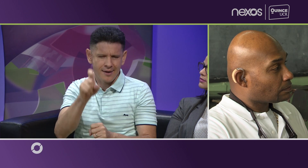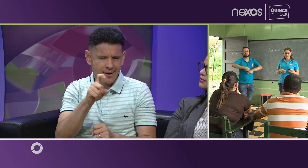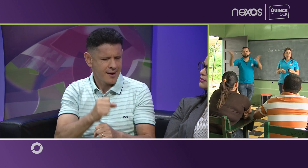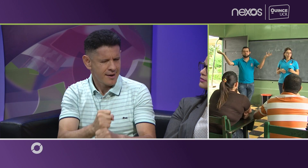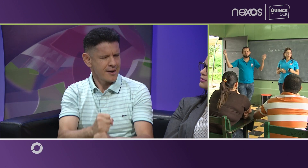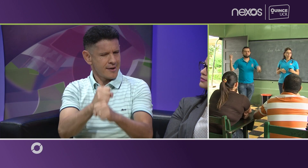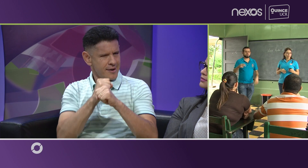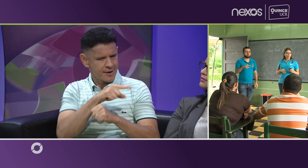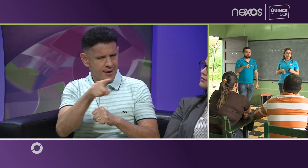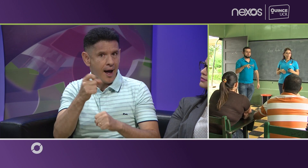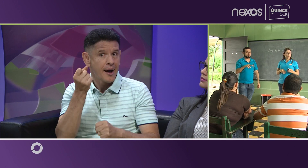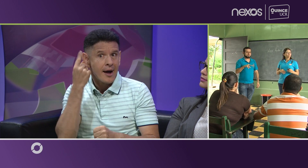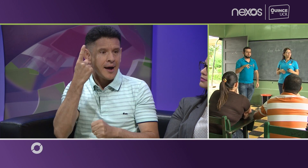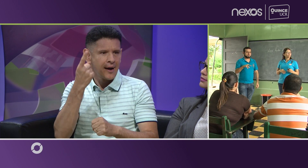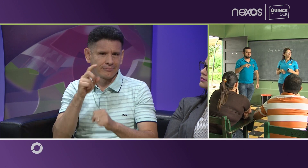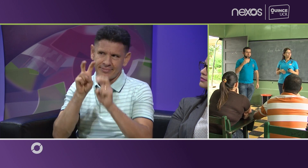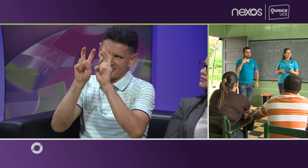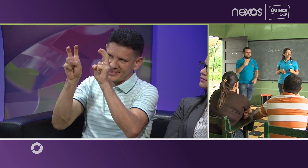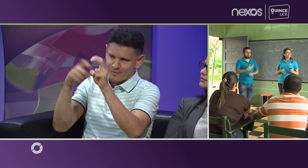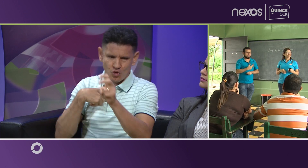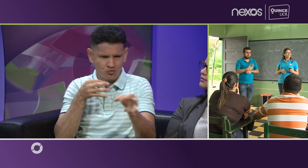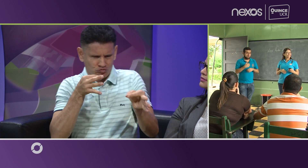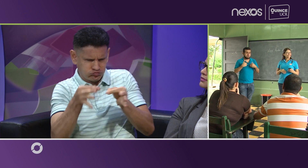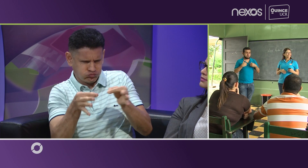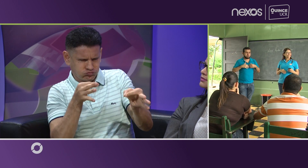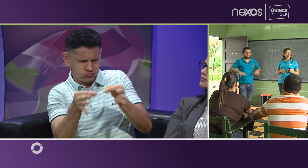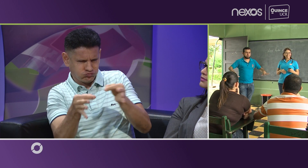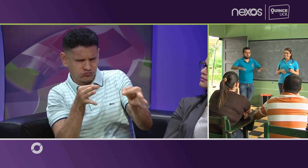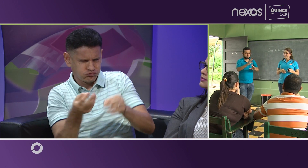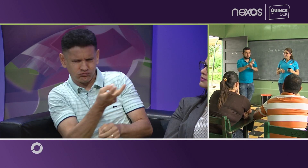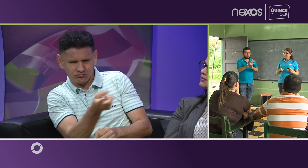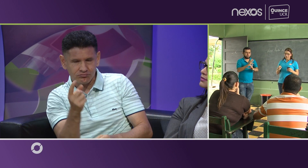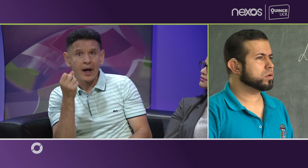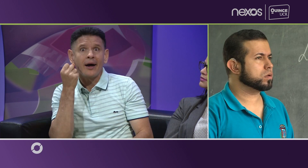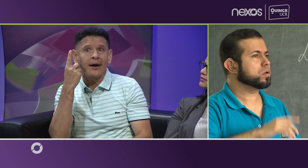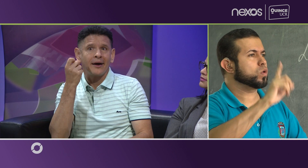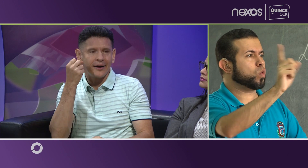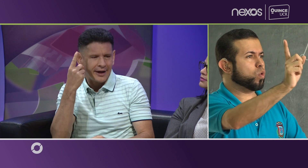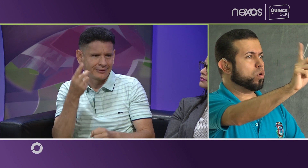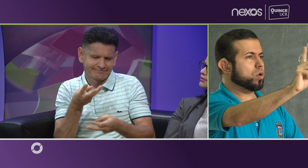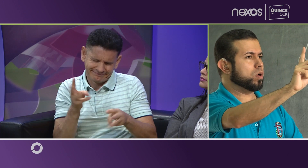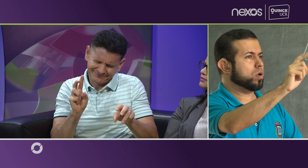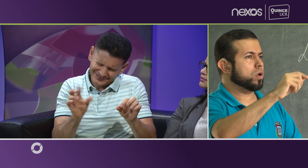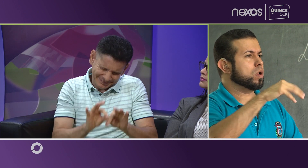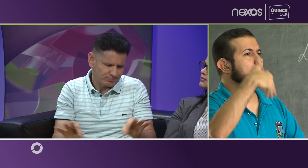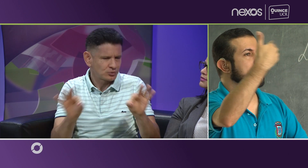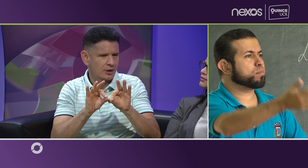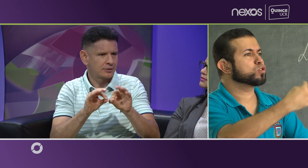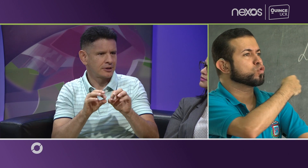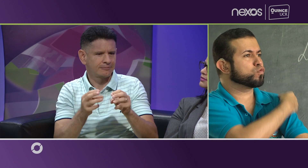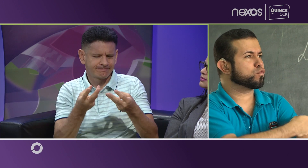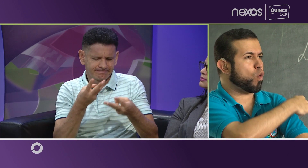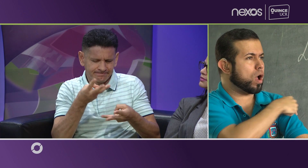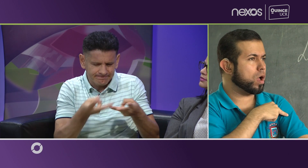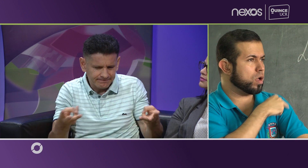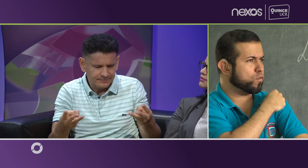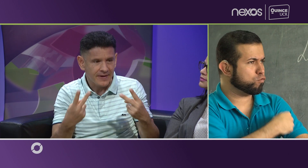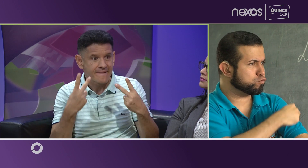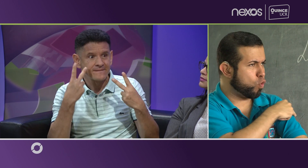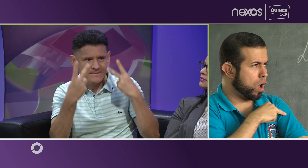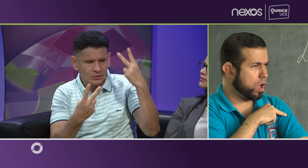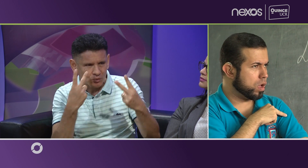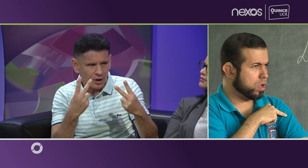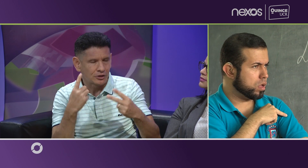personas sordas, comprobando su comprensión y asegurándose de que han entendido lo que se les ha explicado. Por esto es que es